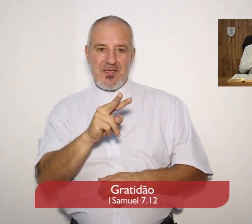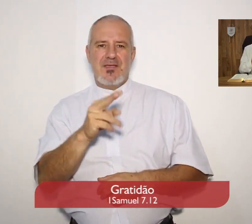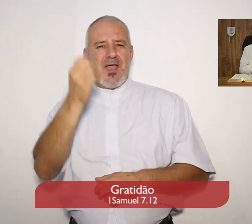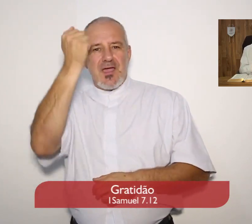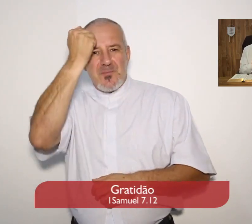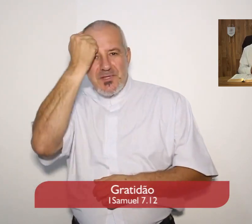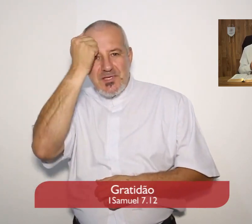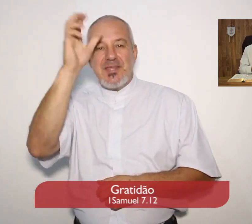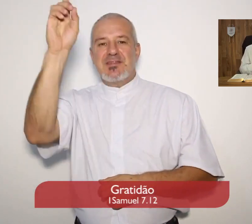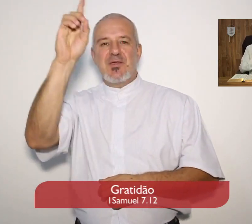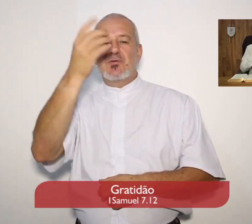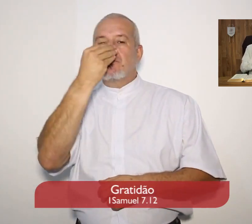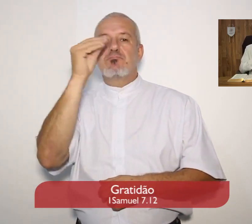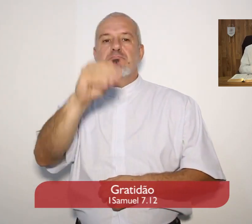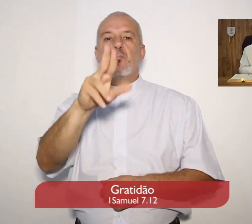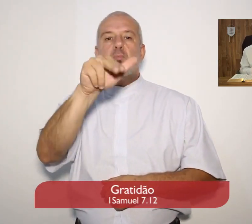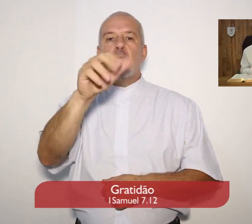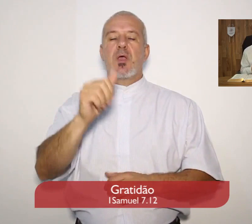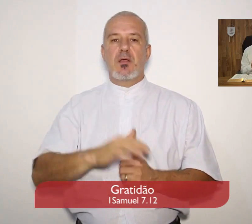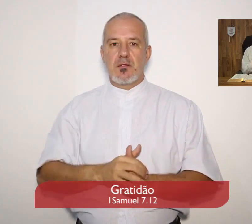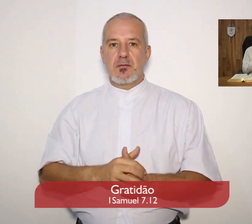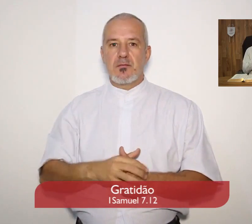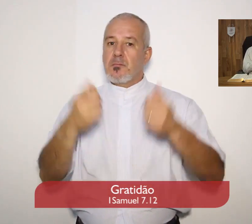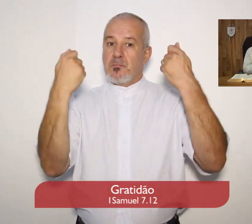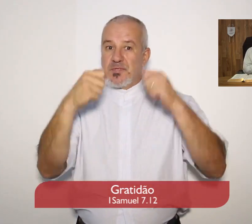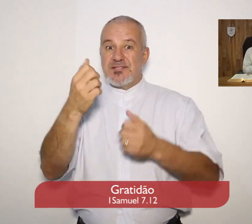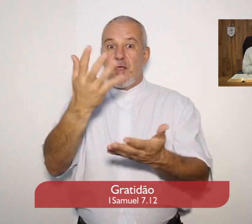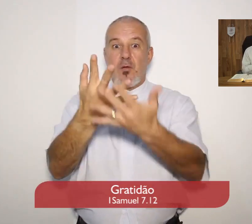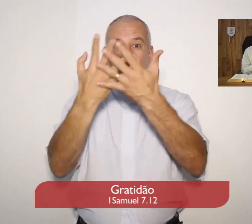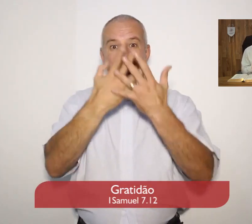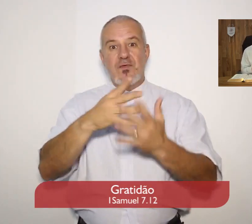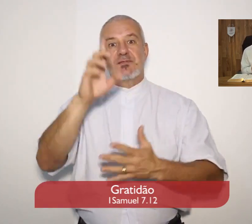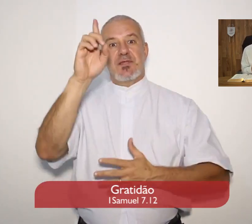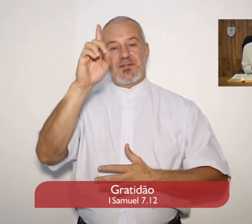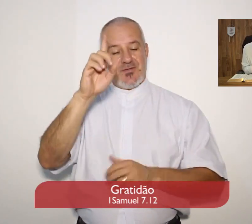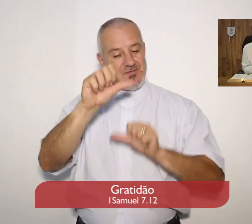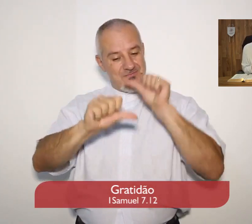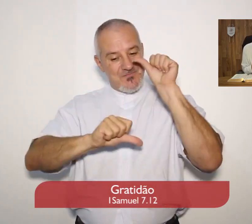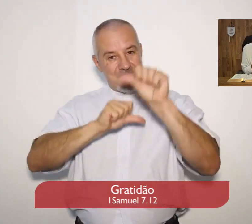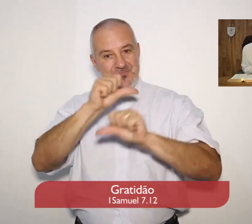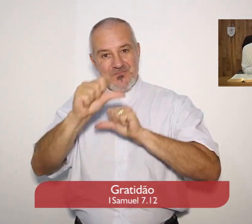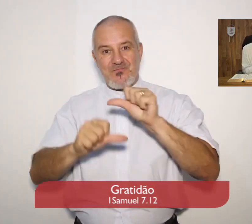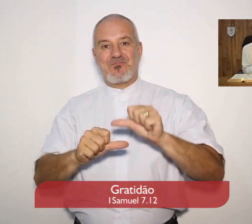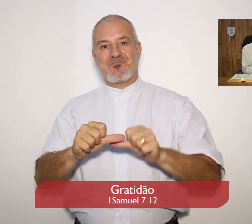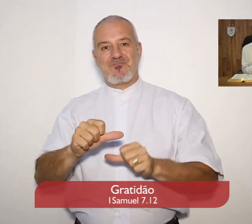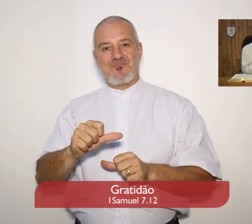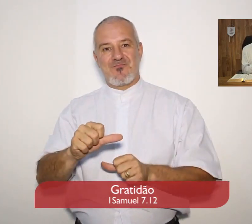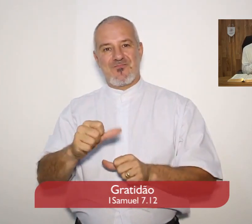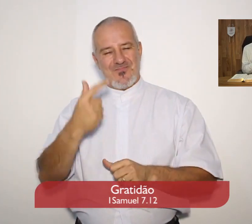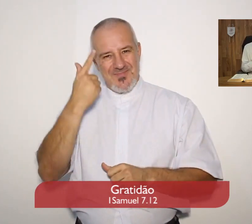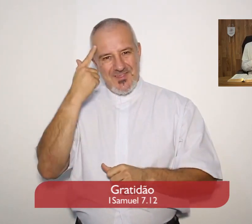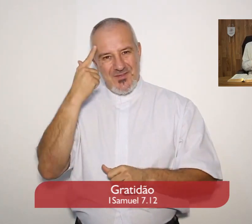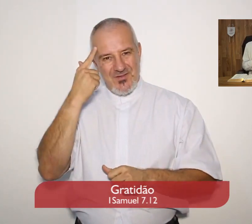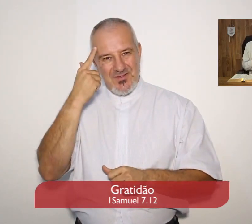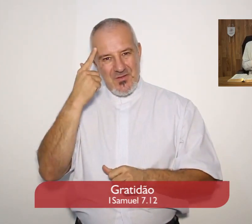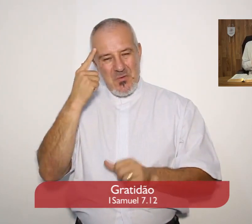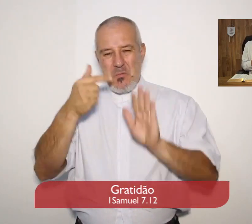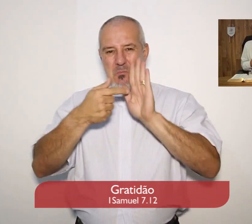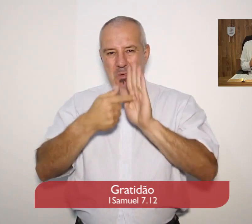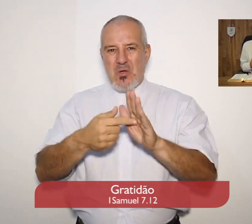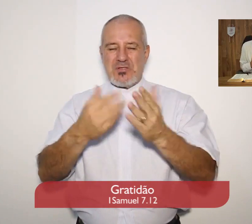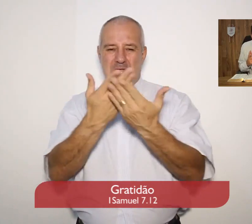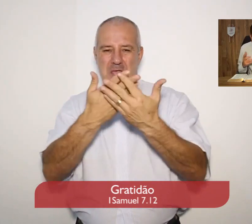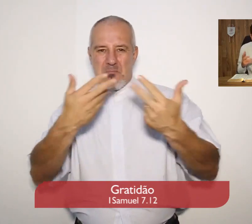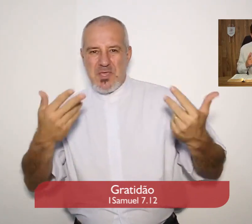o desprezará, ó Deus. A confissão está ligada à ideia de arrependimento, mas não é